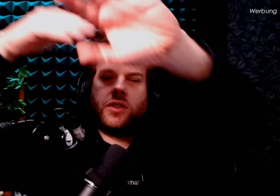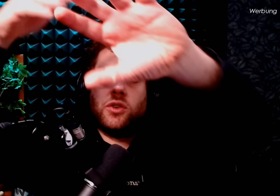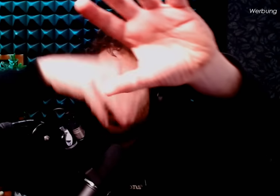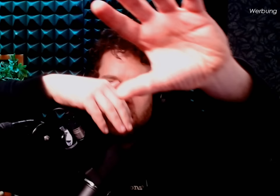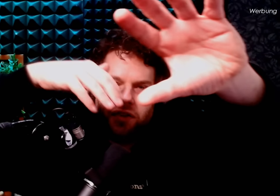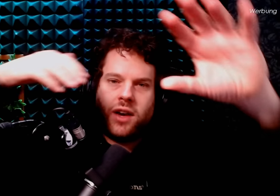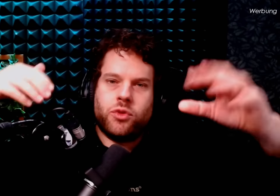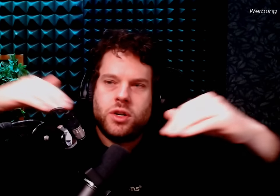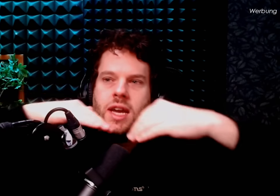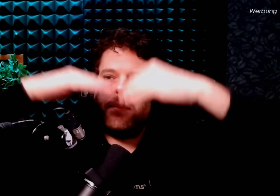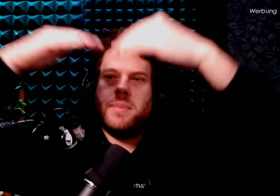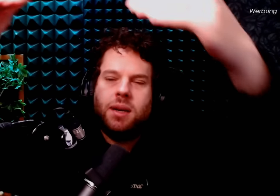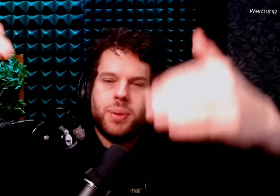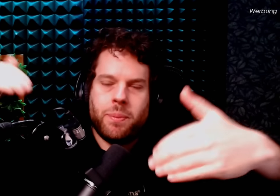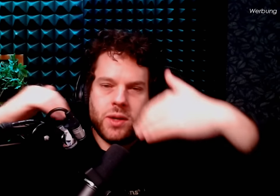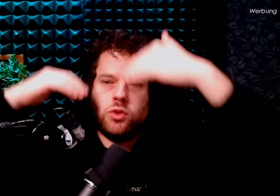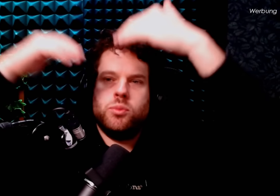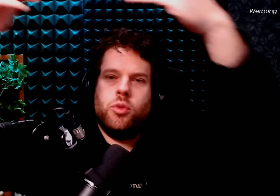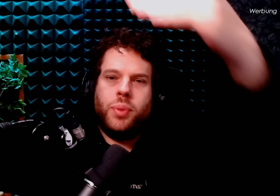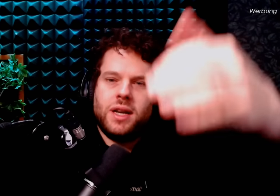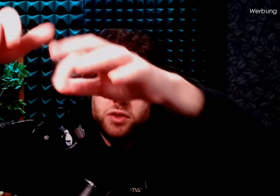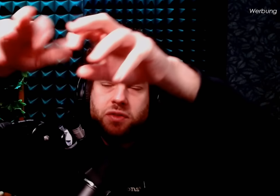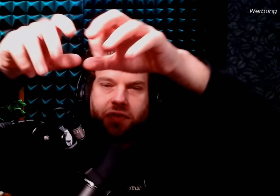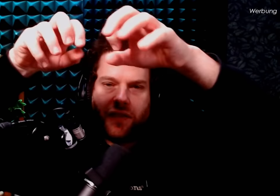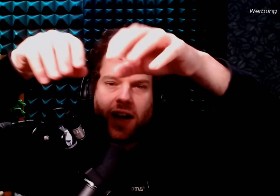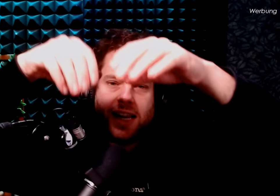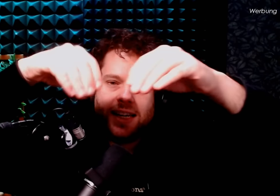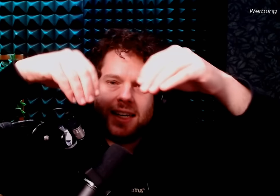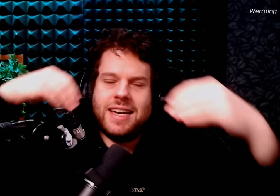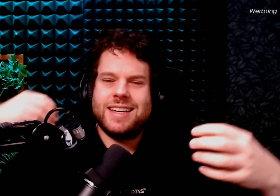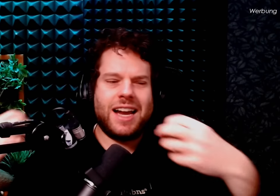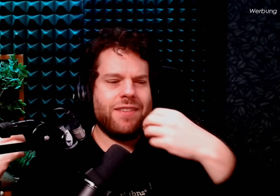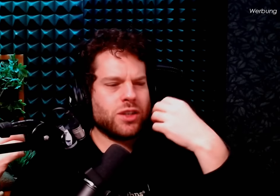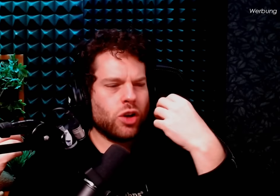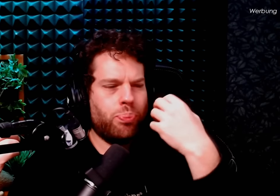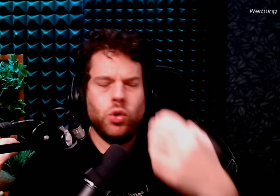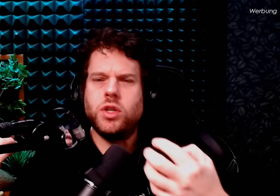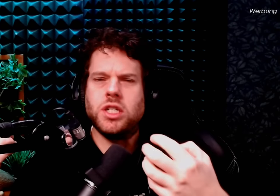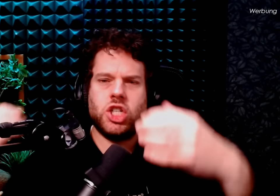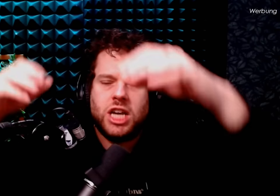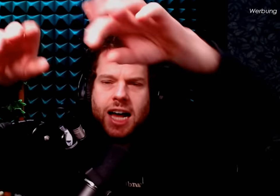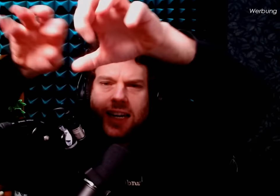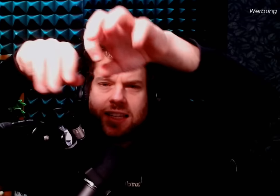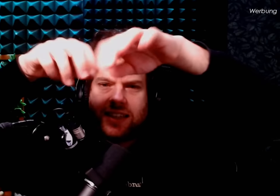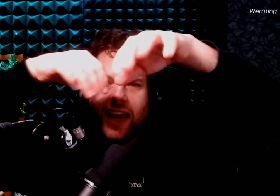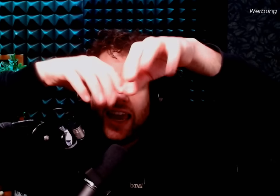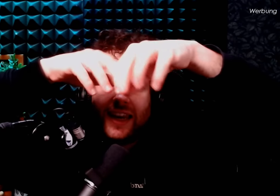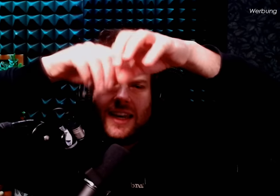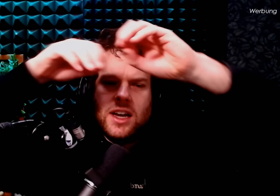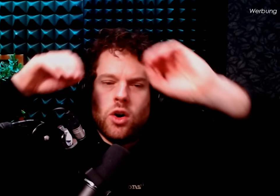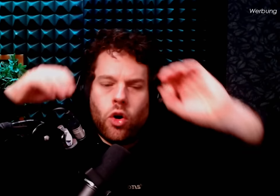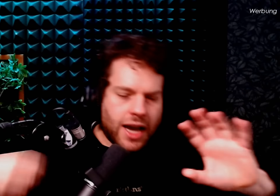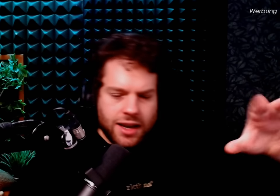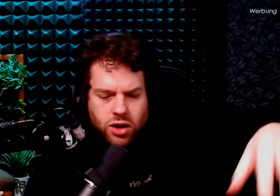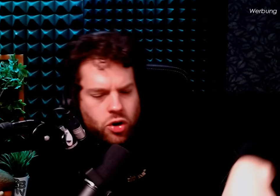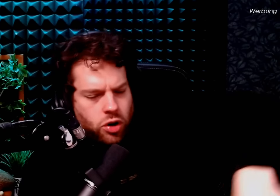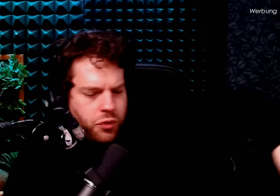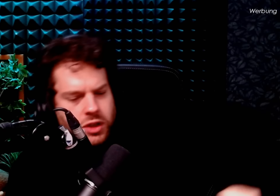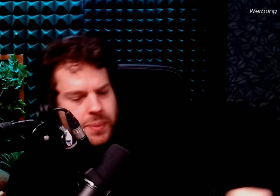zurückgefahren wurden. Mit einem Perpetuum mobile von verfallenen, teilweise noch blutig geschlagenen Zähnen. Und alle geguckt, wo ist